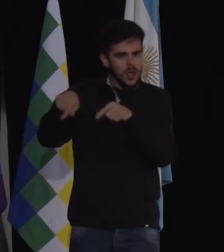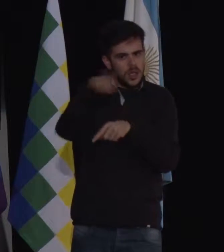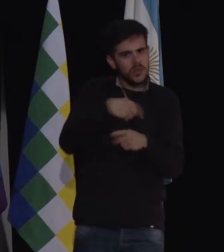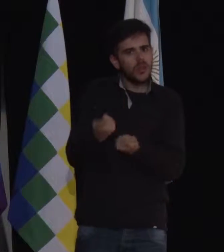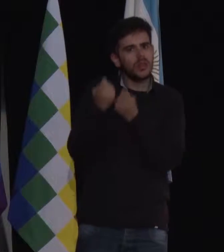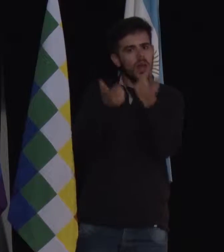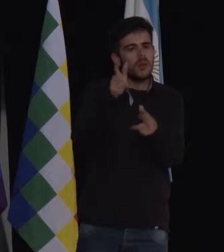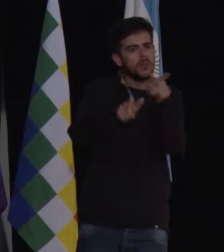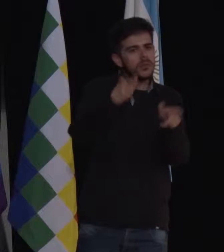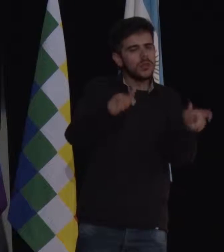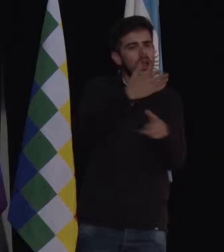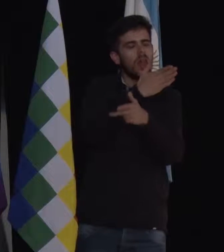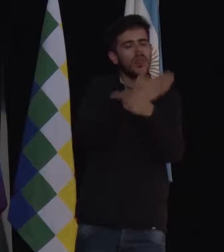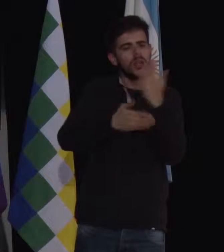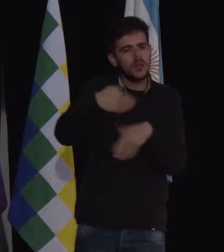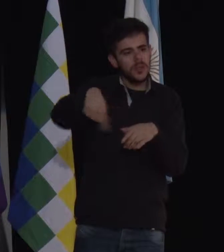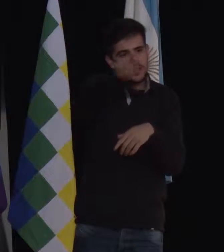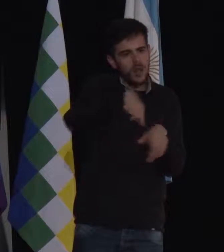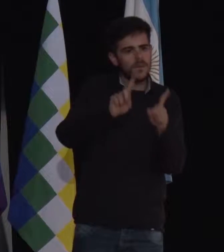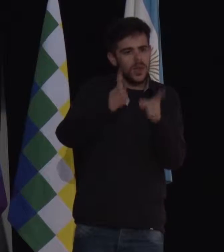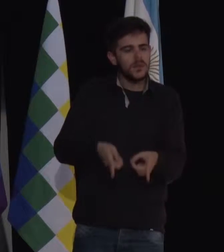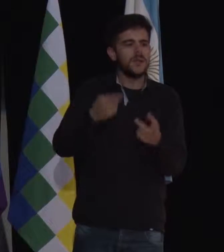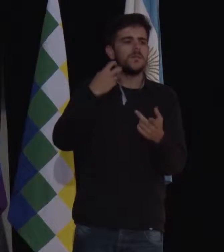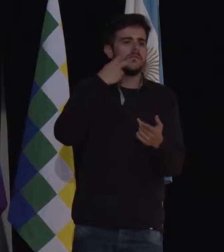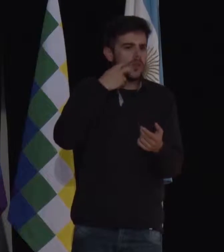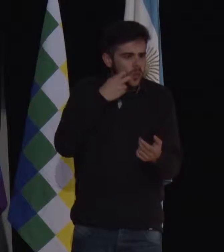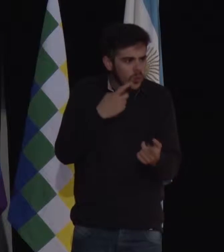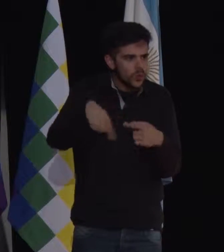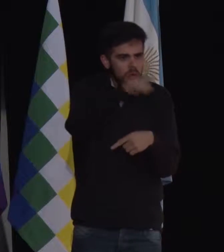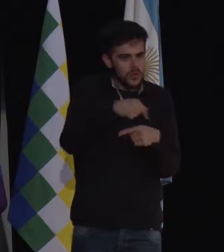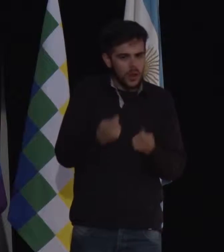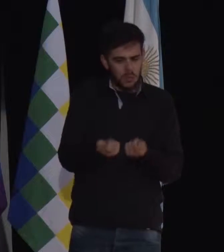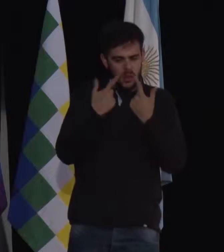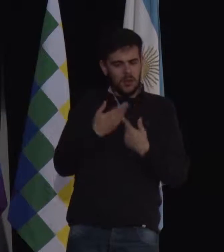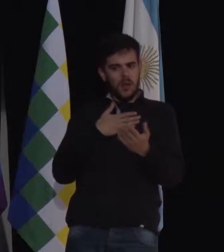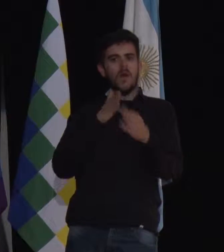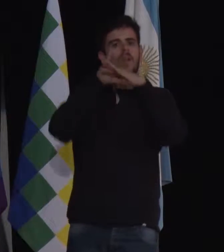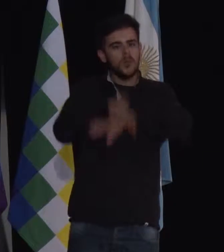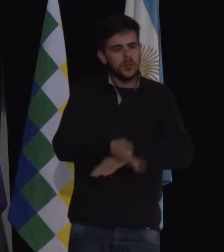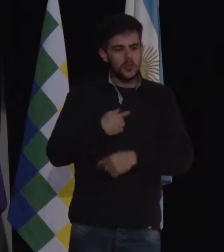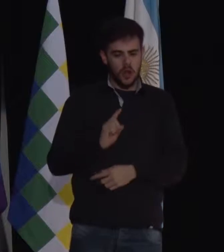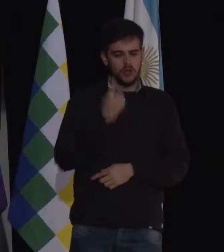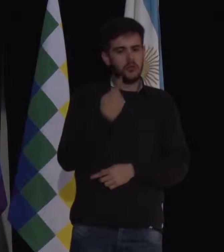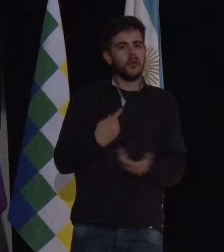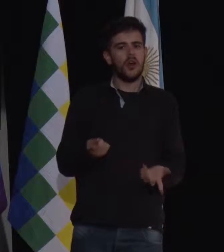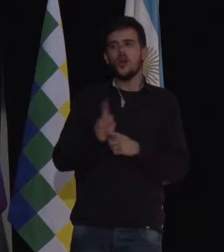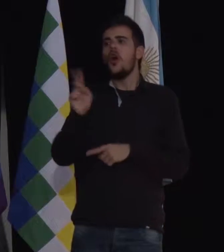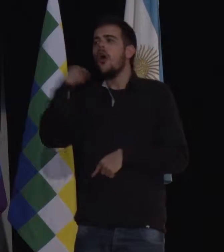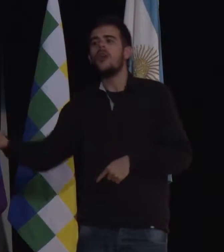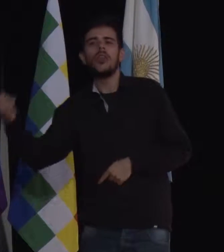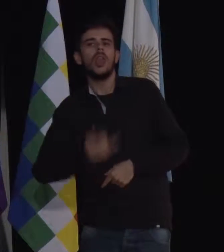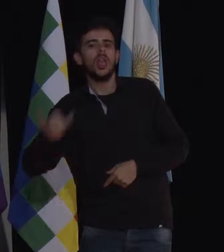discapacidad y así también al adulto mayor, el acceso con mayor y plena autonomía a